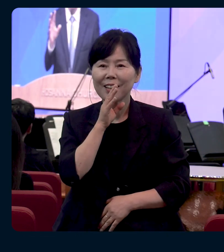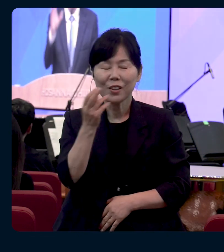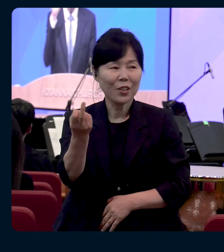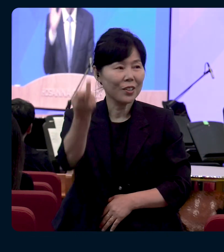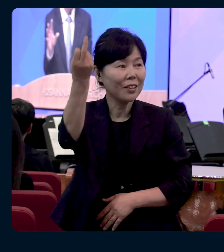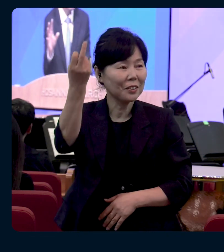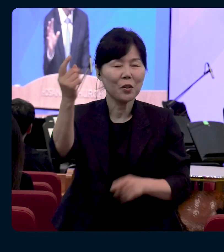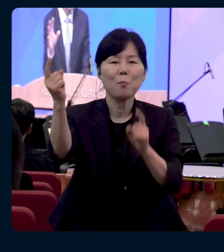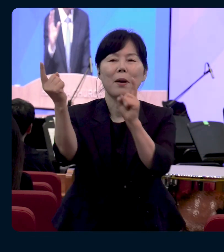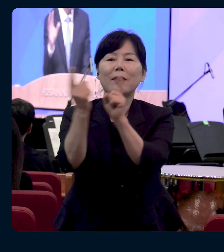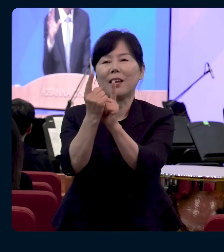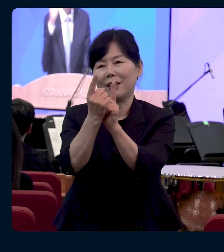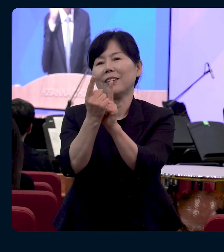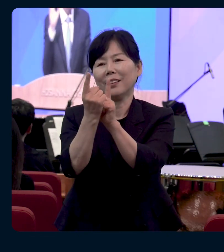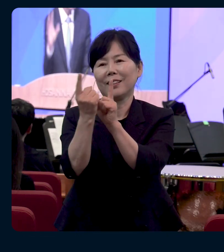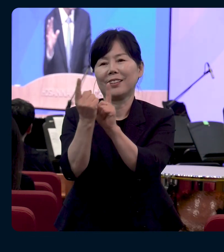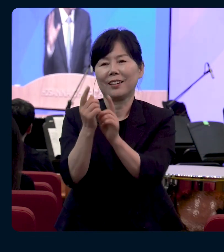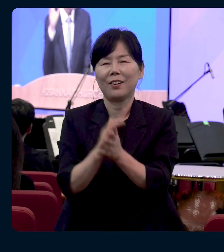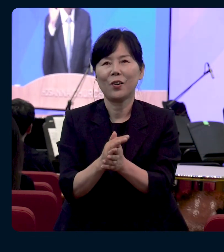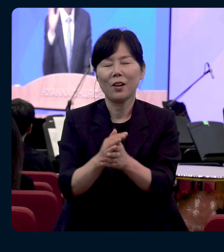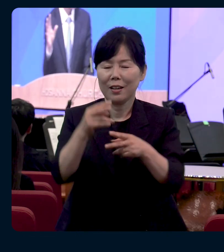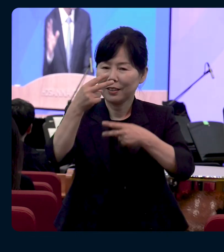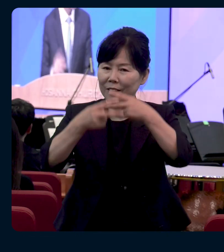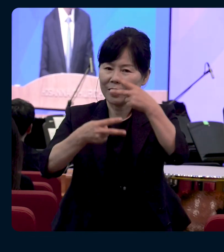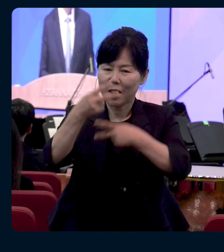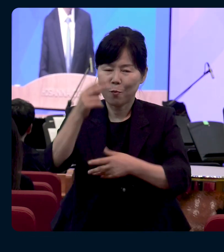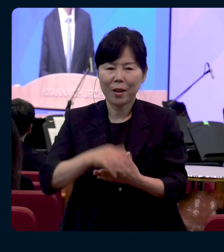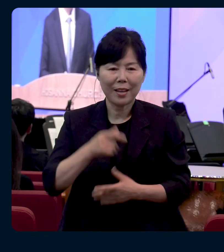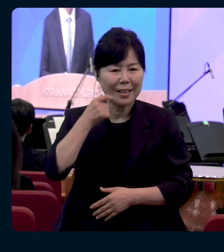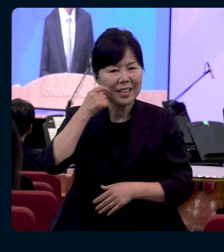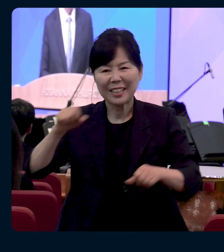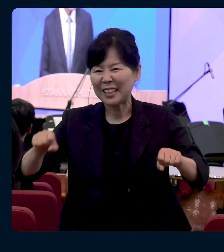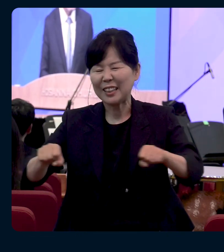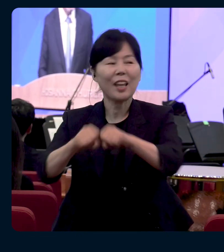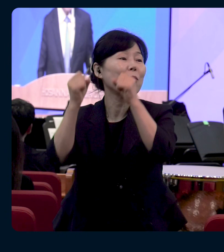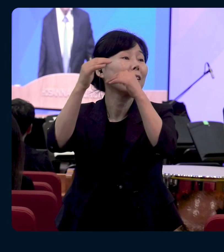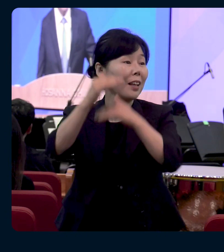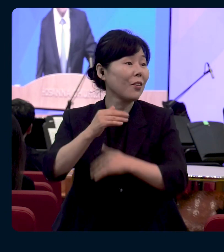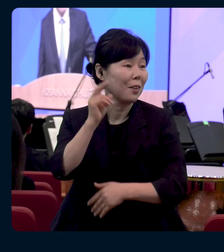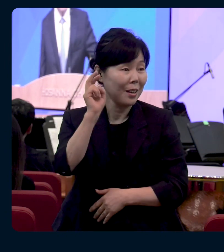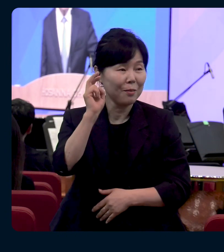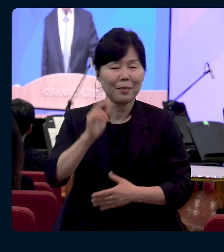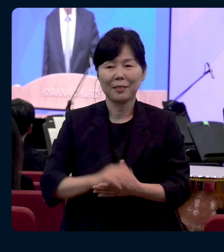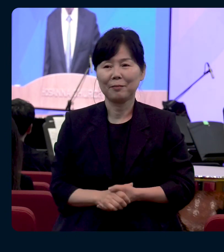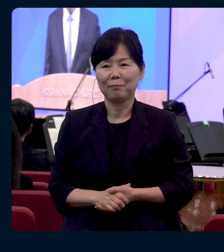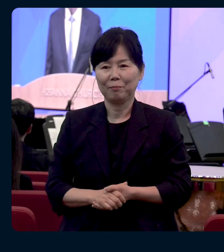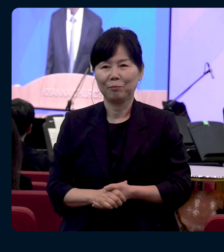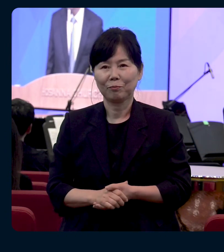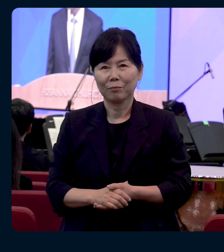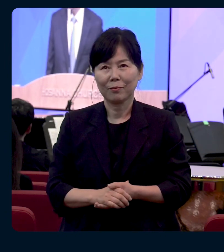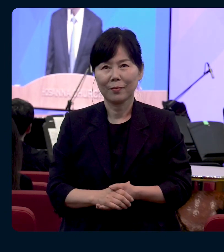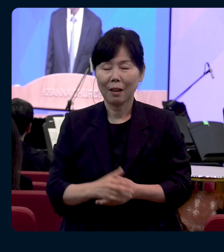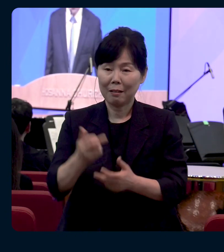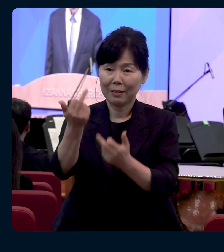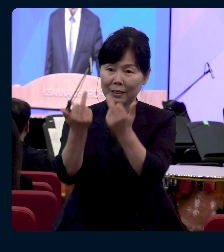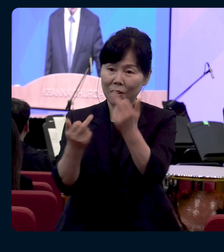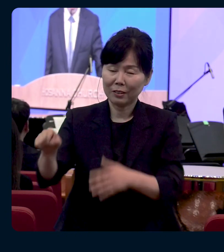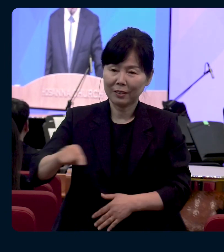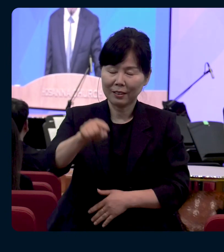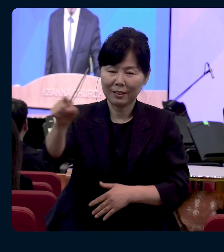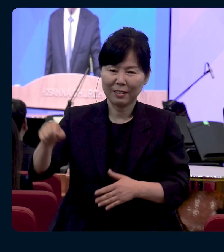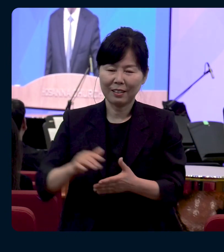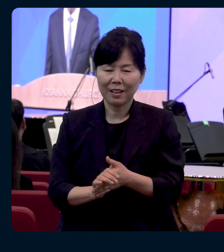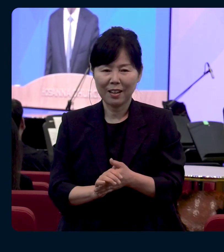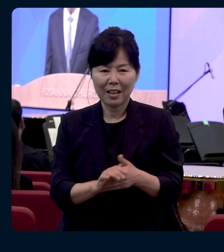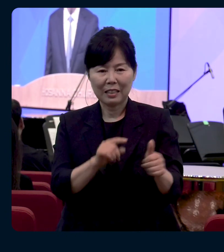형들을 만나는 그 장면이 바로 그 드라마의 최고의 시청률이 나올 것이다. 형들이 못나고